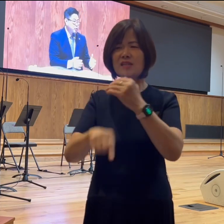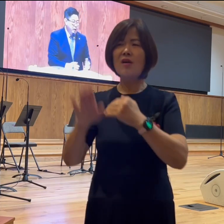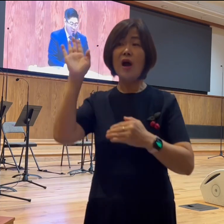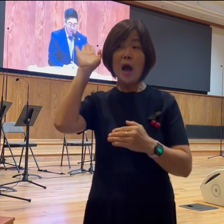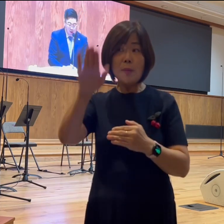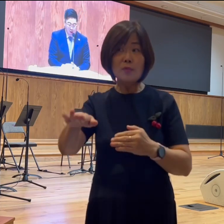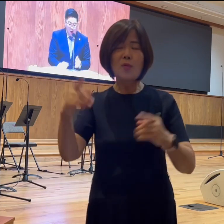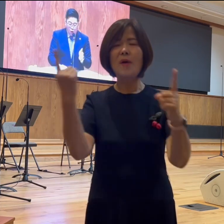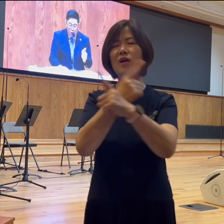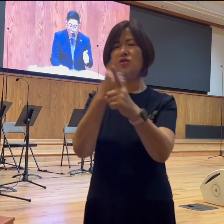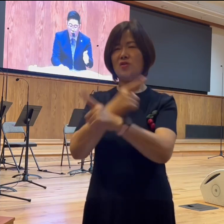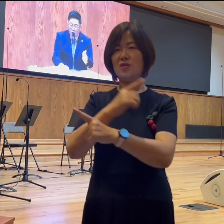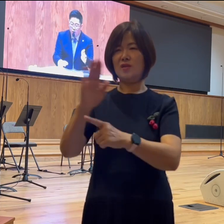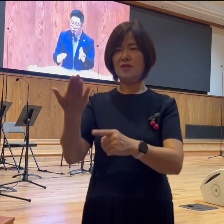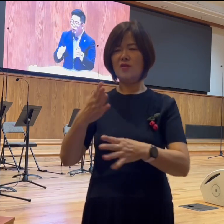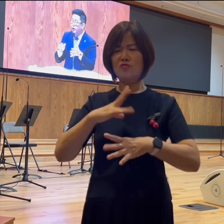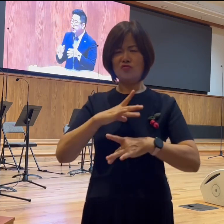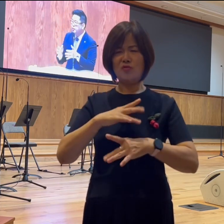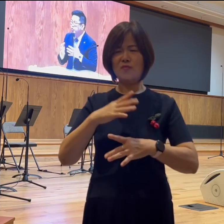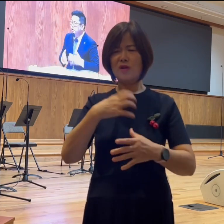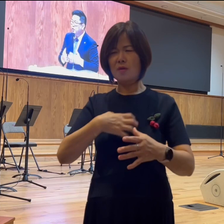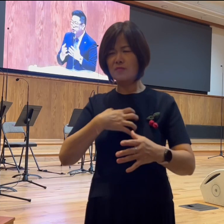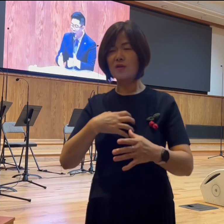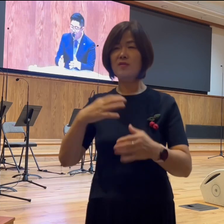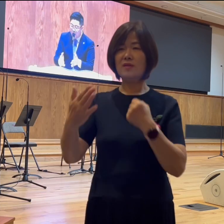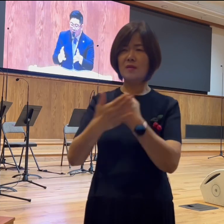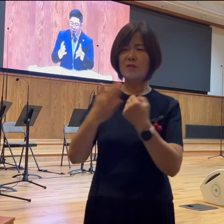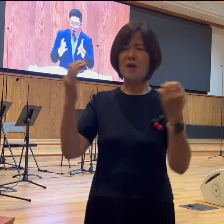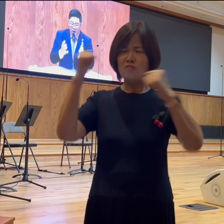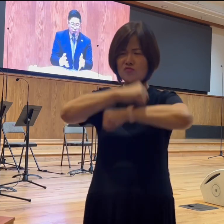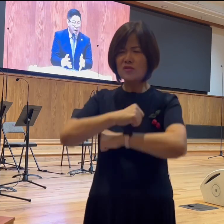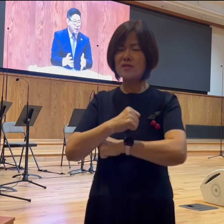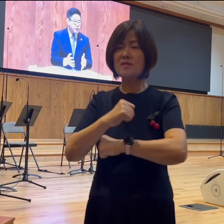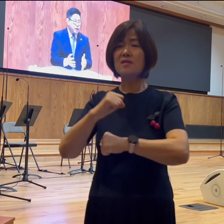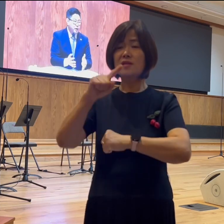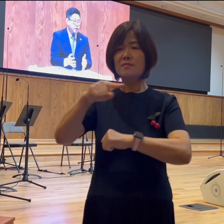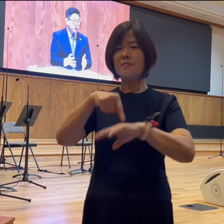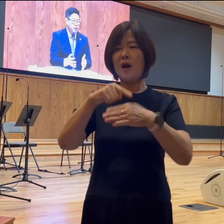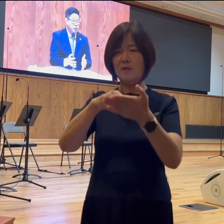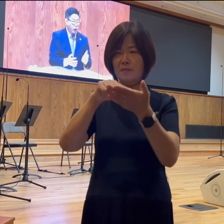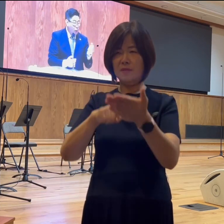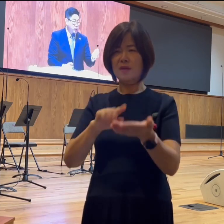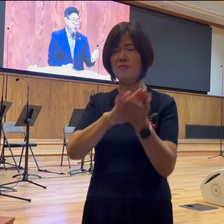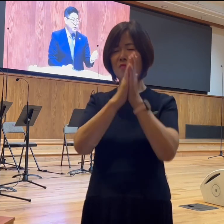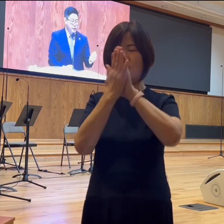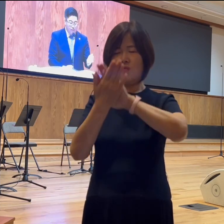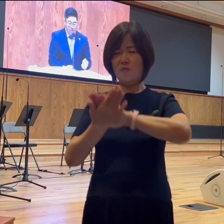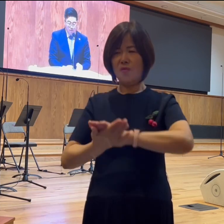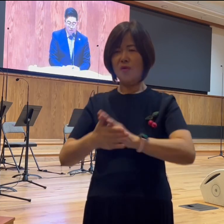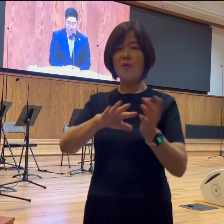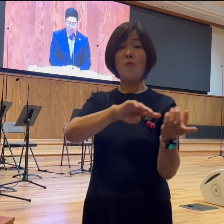재해석됨으로 말미암아 두려움과 염려로 인해서 무너지고 실패했던 그 마음이 회복되어서